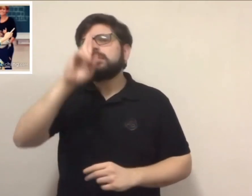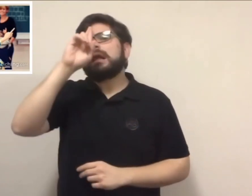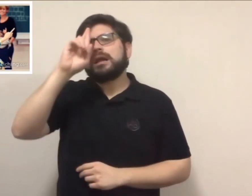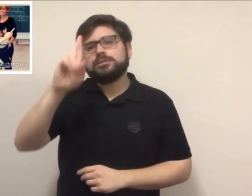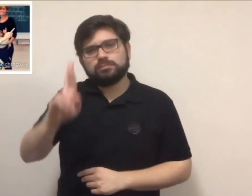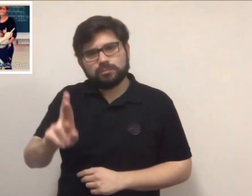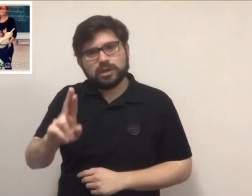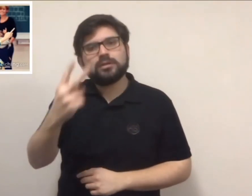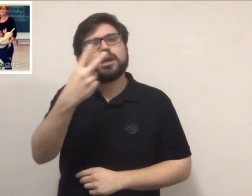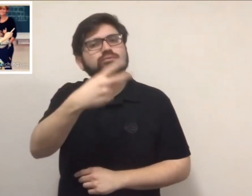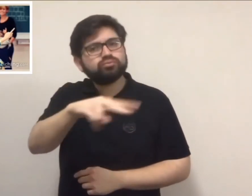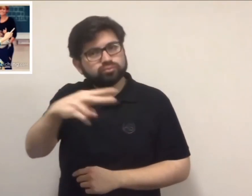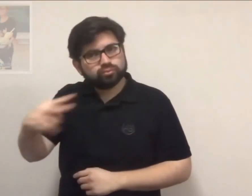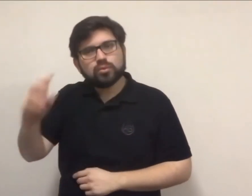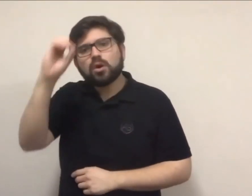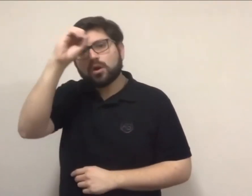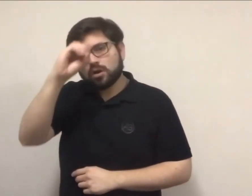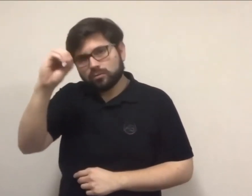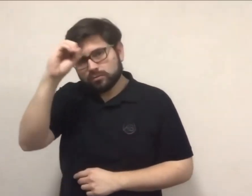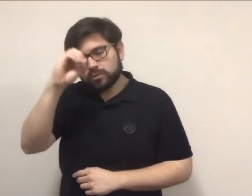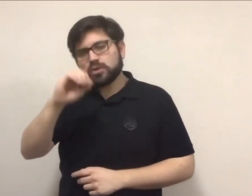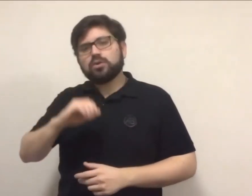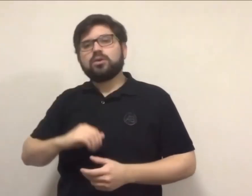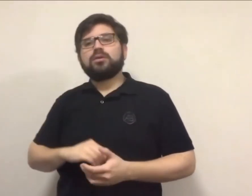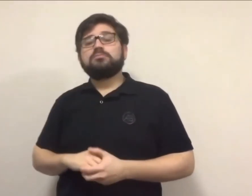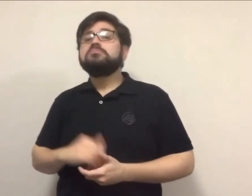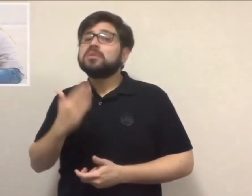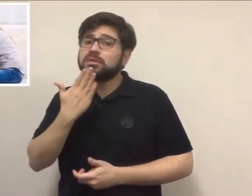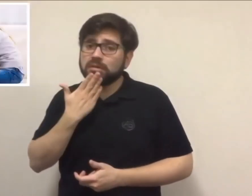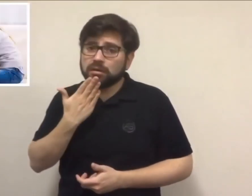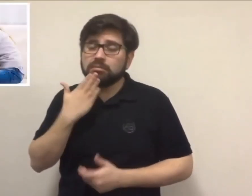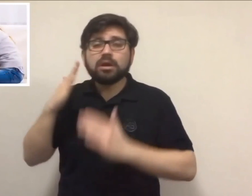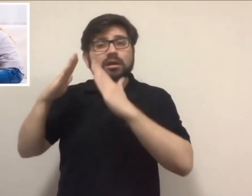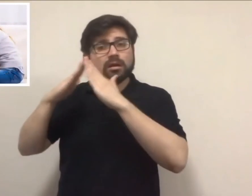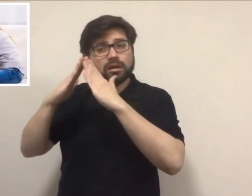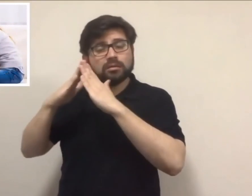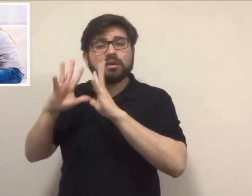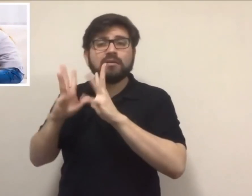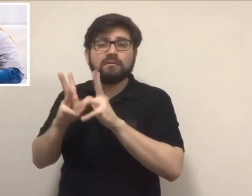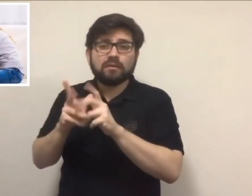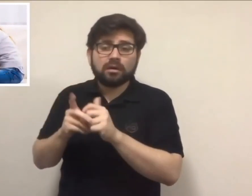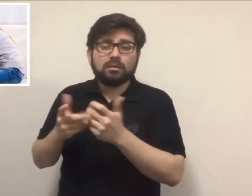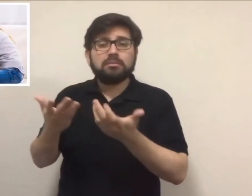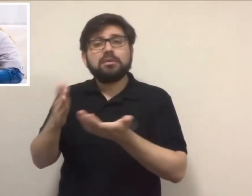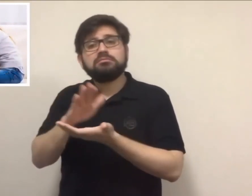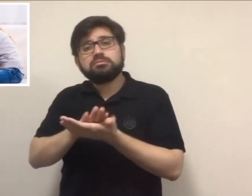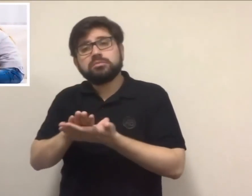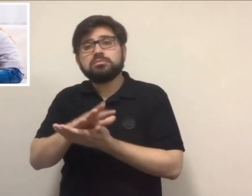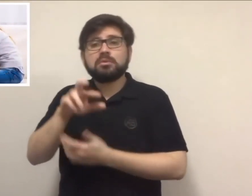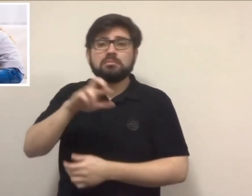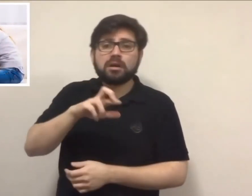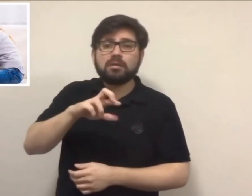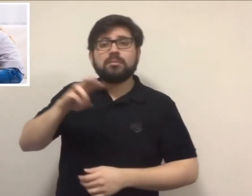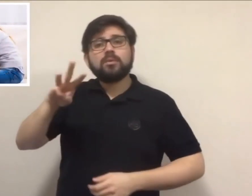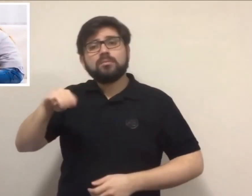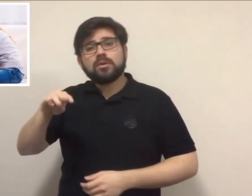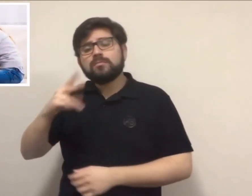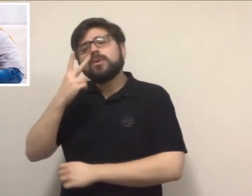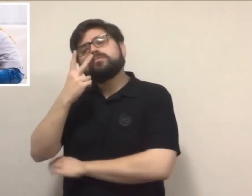y los niños pueden responder con respeto. También en la casa, la familia,